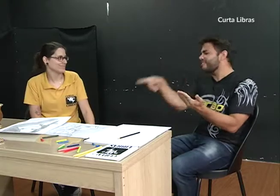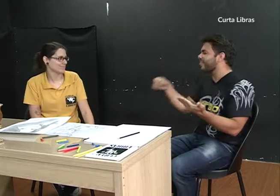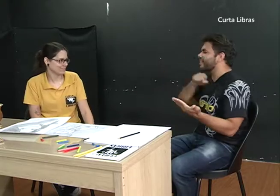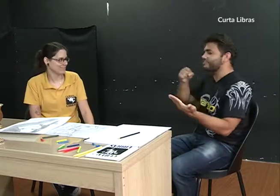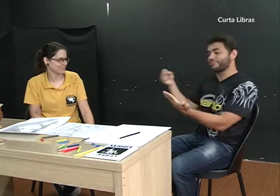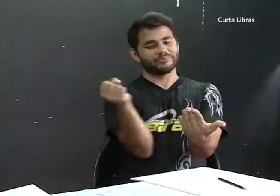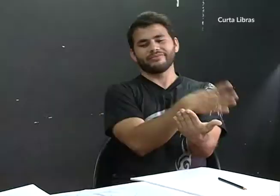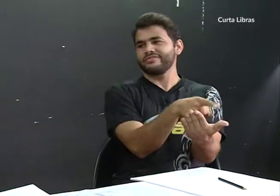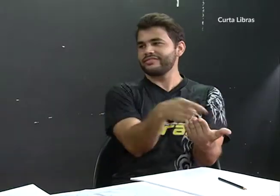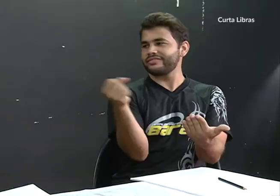mesmo.